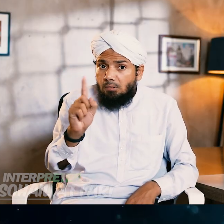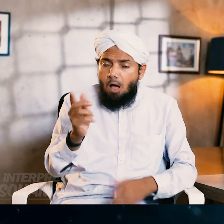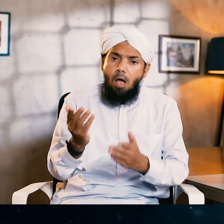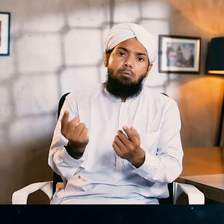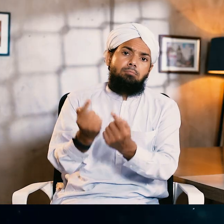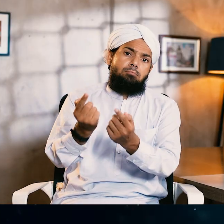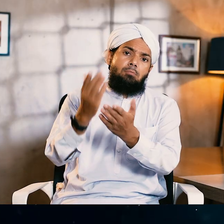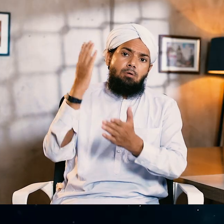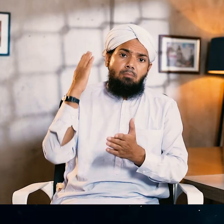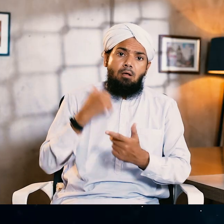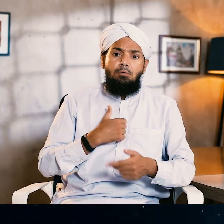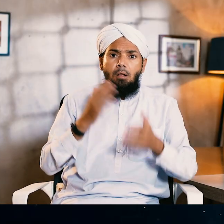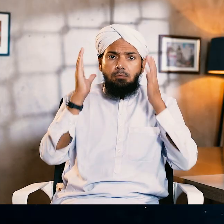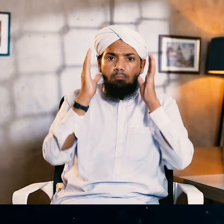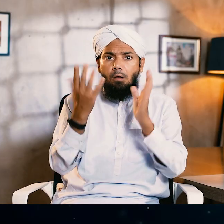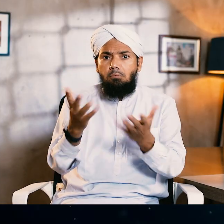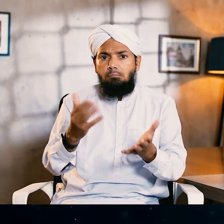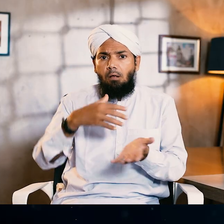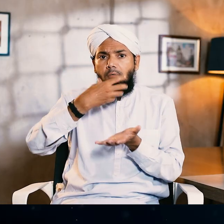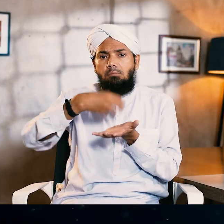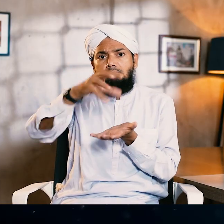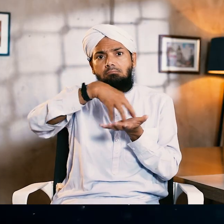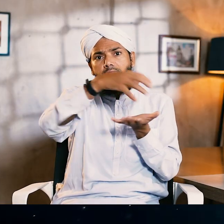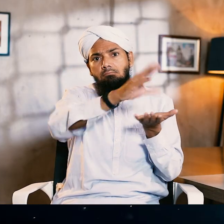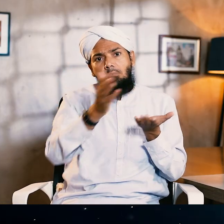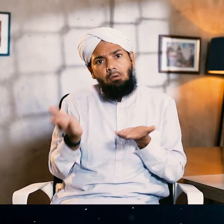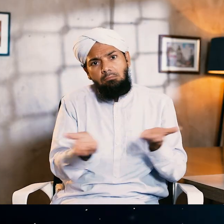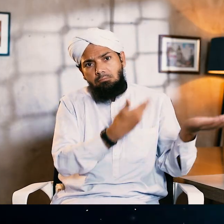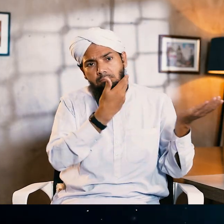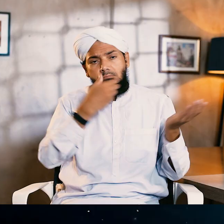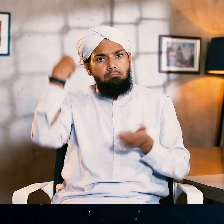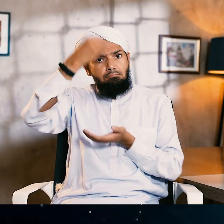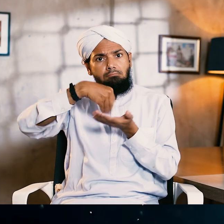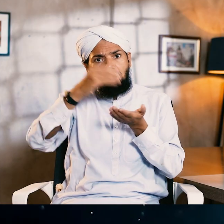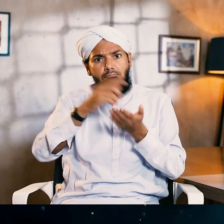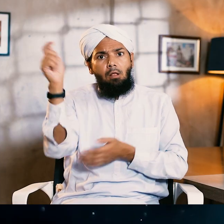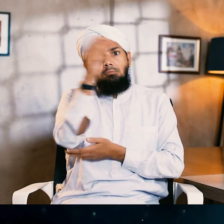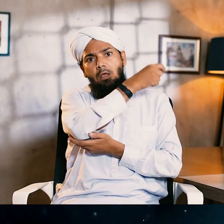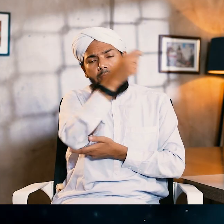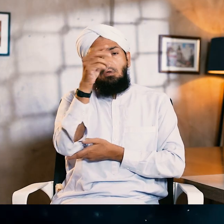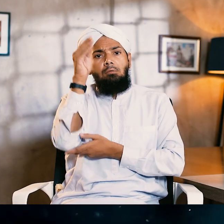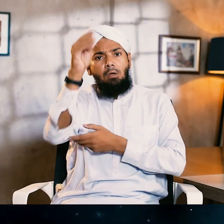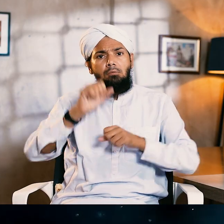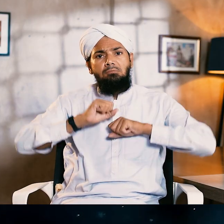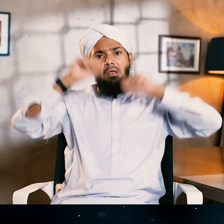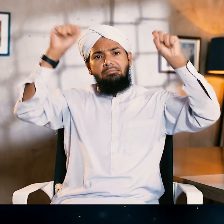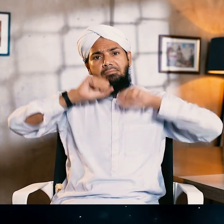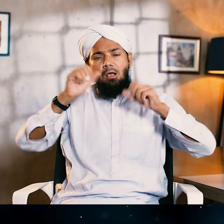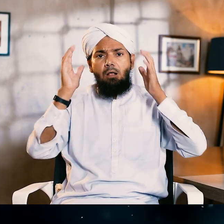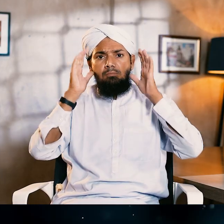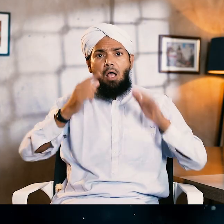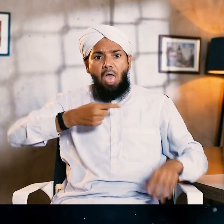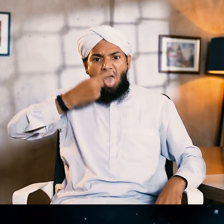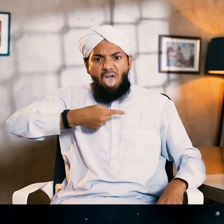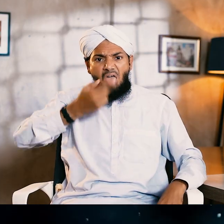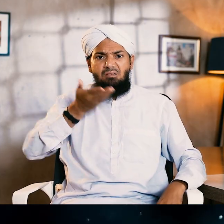آج کل لوگ بولیں گے کہ نماز تو پڑھتا نہیں ہے، نیاز کرتا ہے، کیوں کرتا ہے، جشن ولادت مناتا ہے،